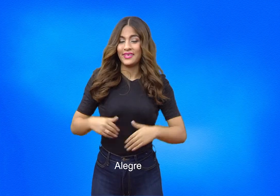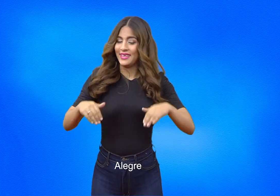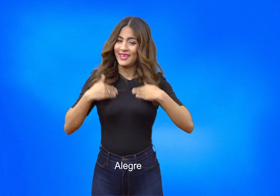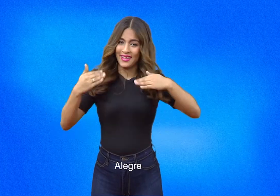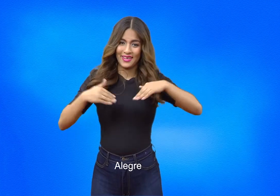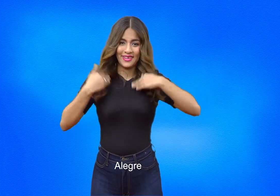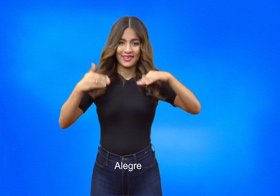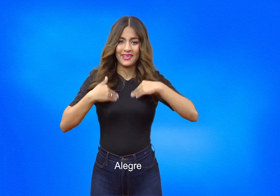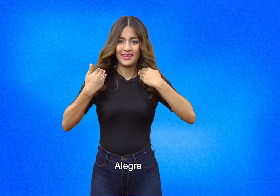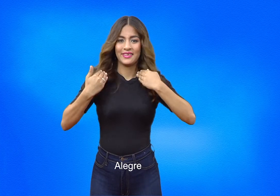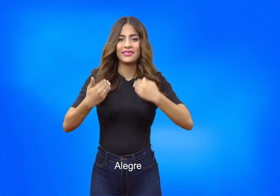Alegre.